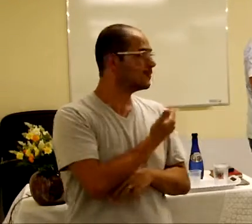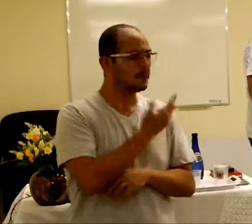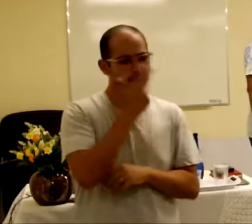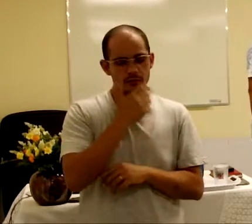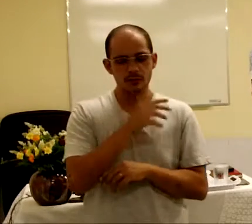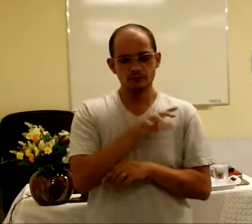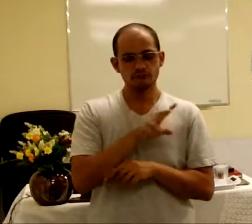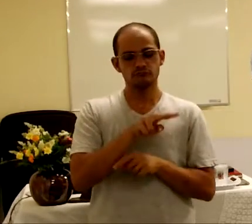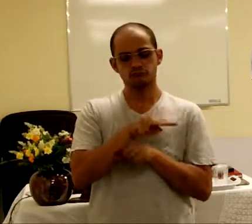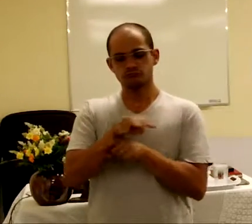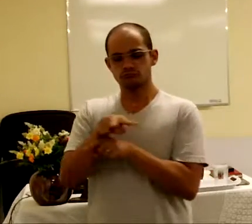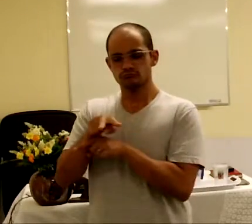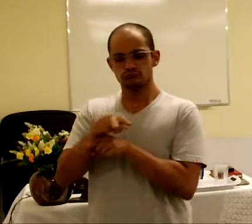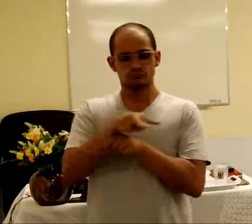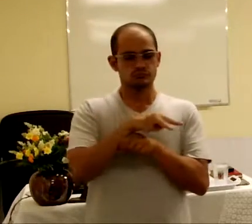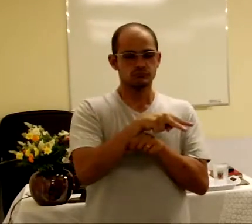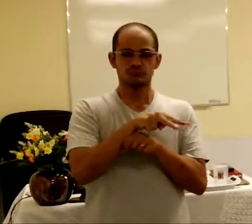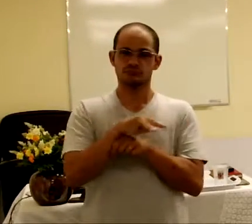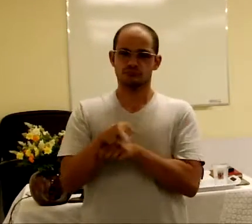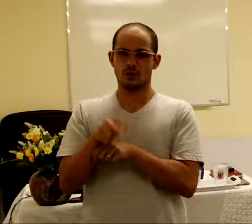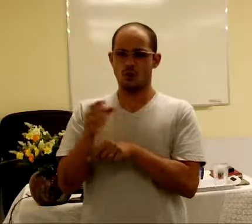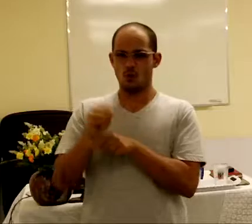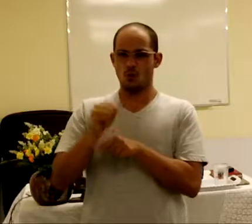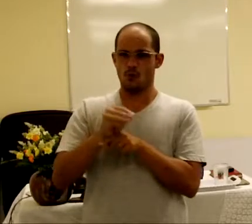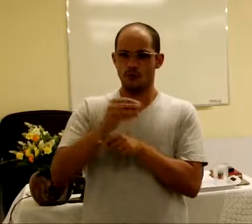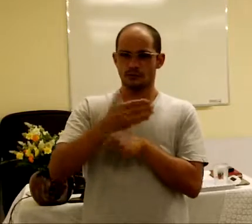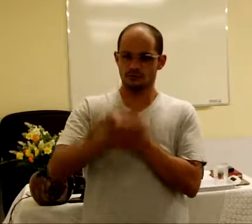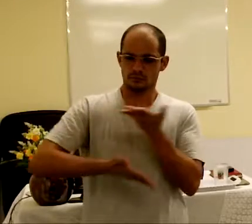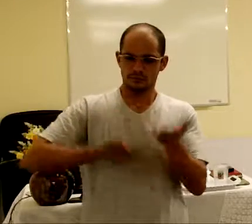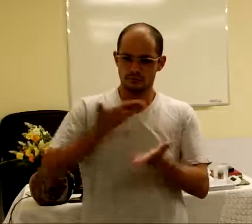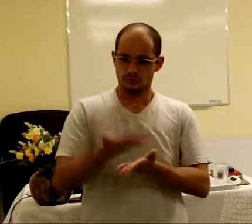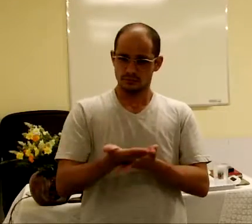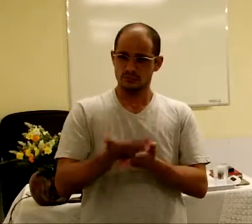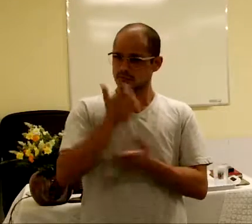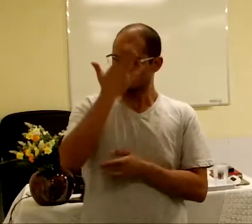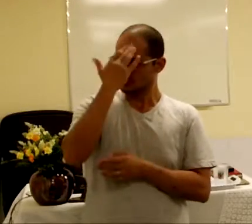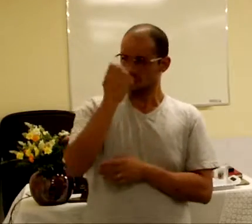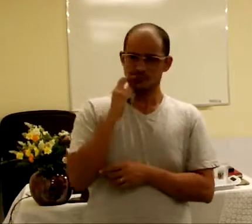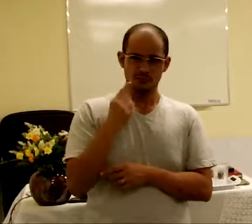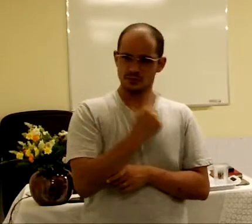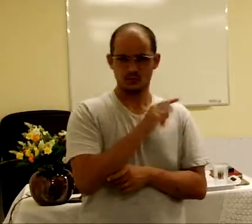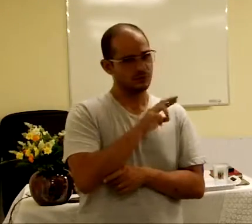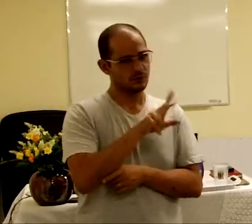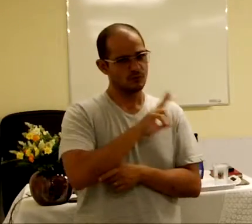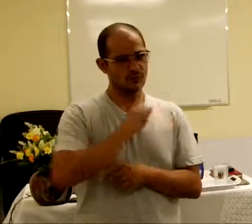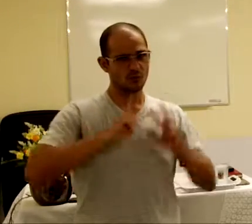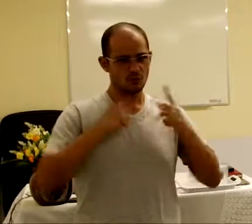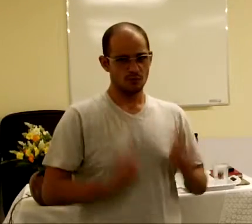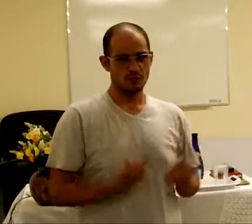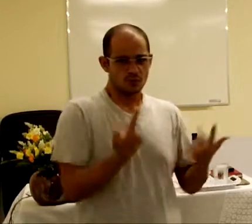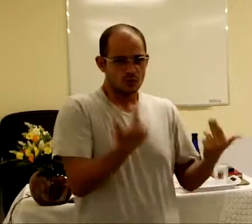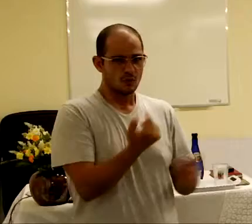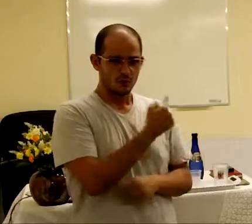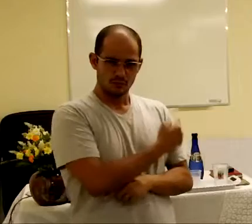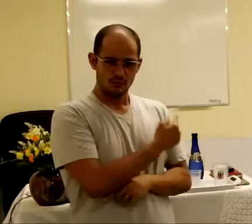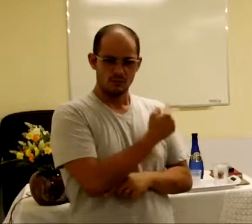todos nós. É uma projeção humana para tentar dar conta da imagem de Deus. Né? A gente sabe que Deus não é uma figura humana, mas é só